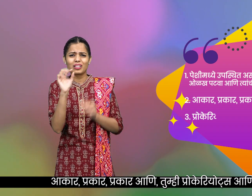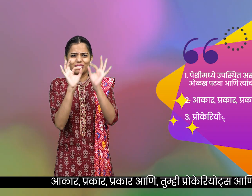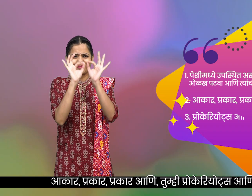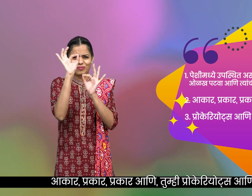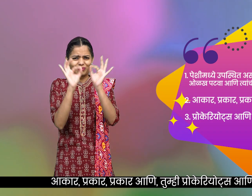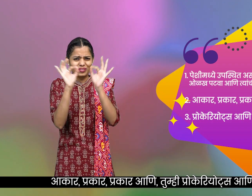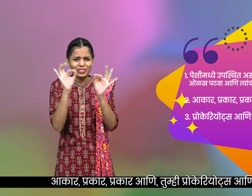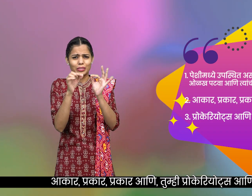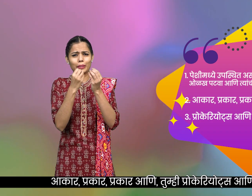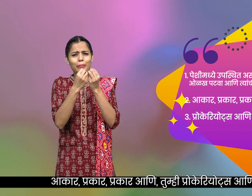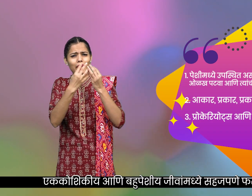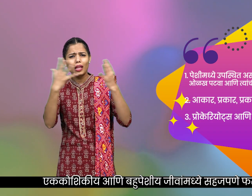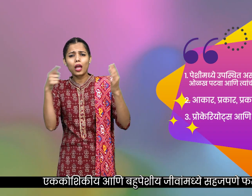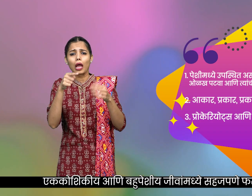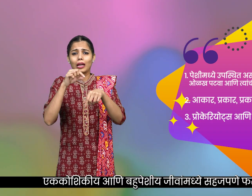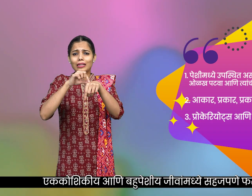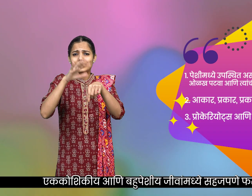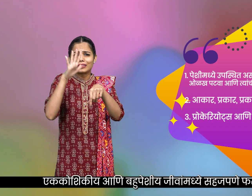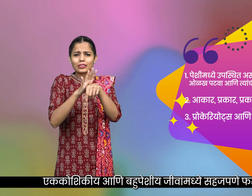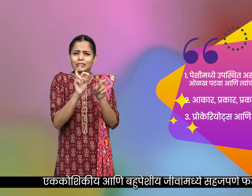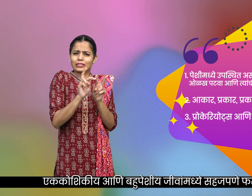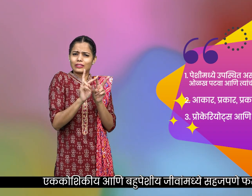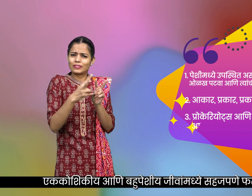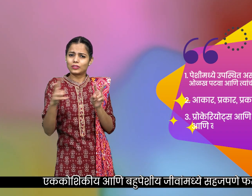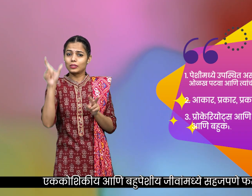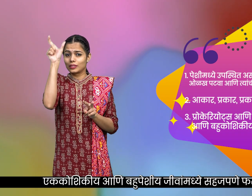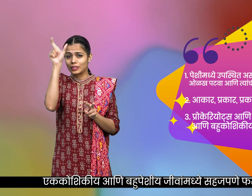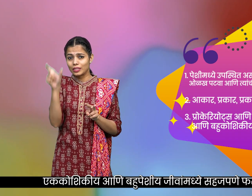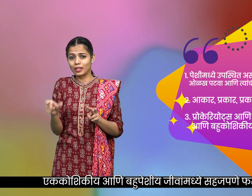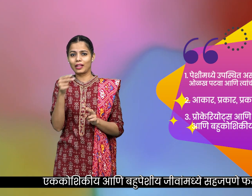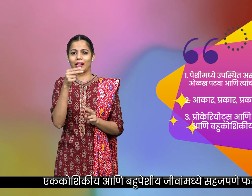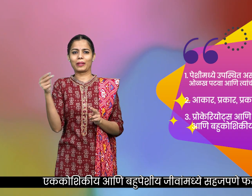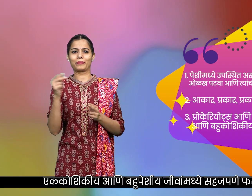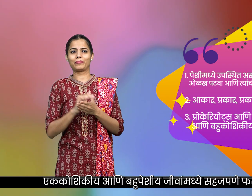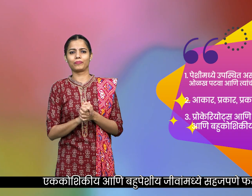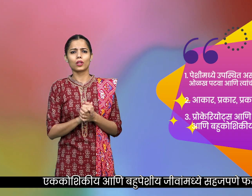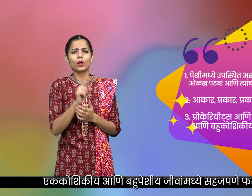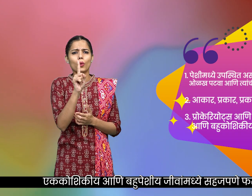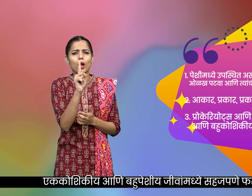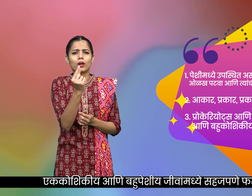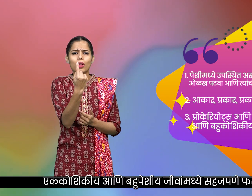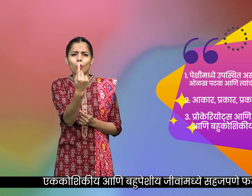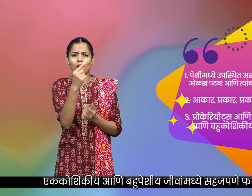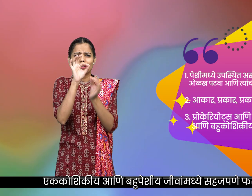आणि यूकॅरियोट्स, एककोशकीय आणि बहुकोशकीय जीवांमध्ये सहजपणे फरक करू शकता.